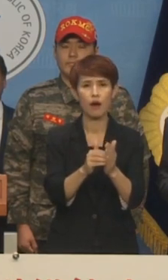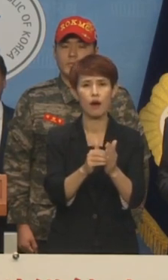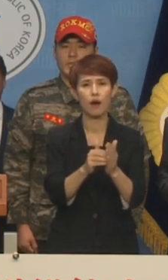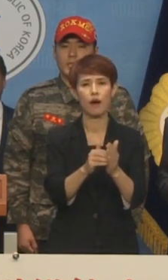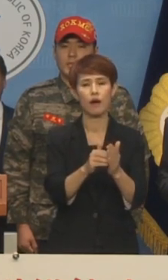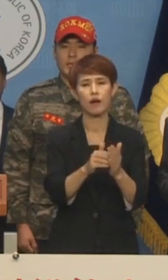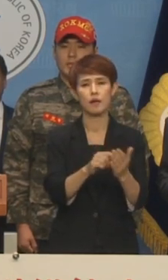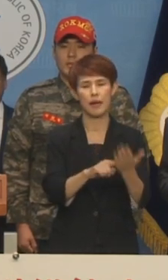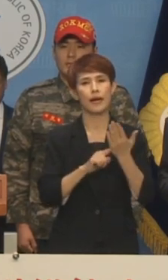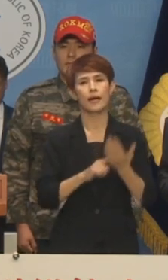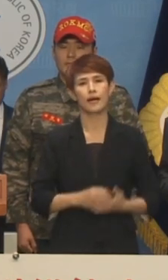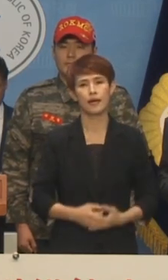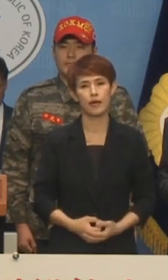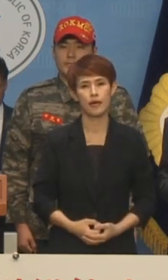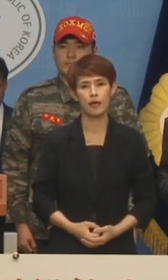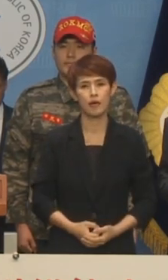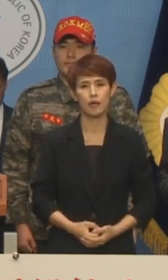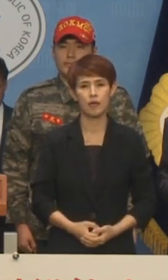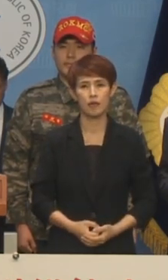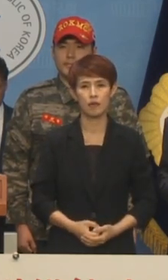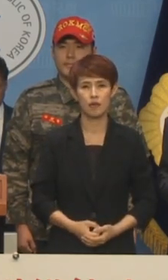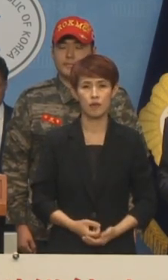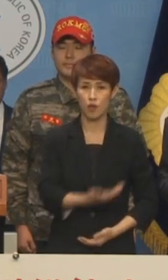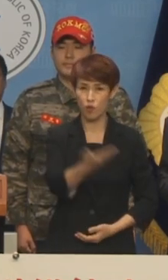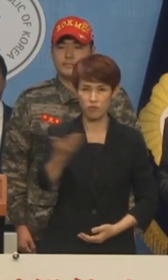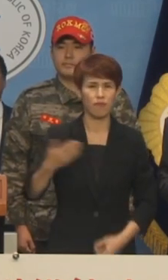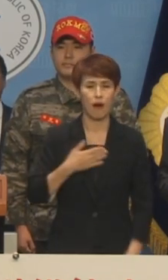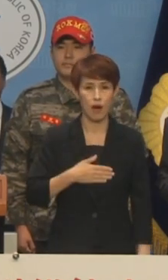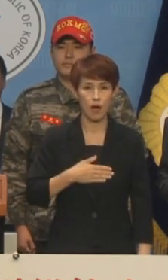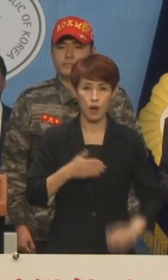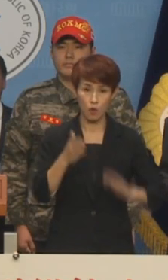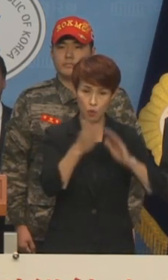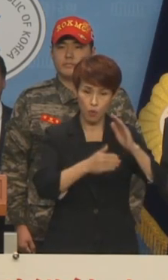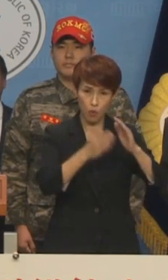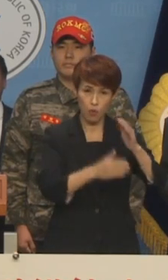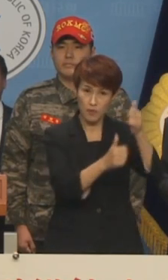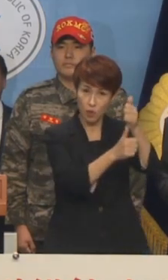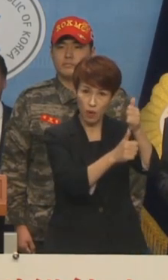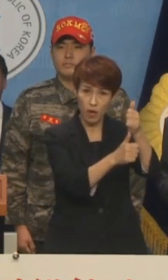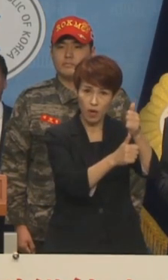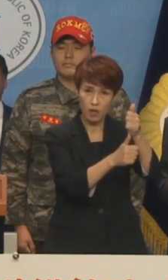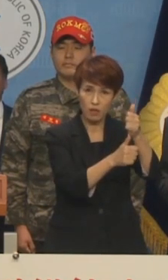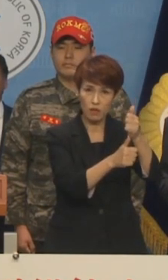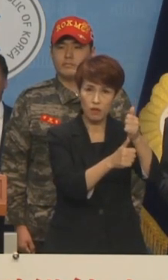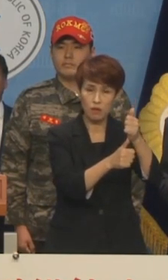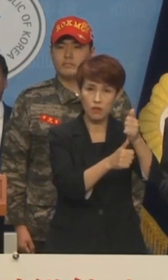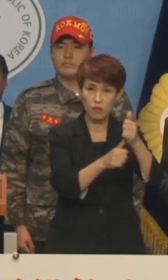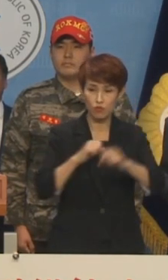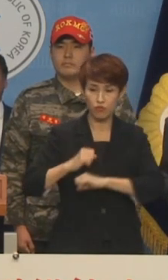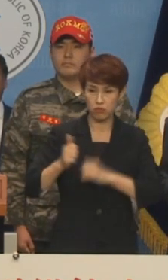정황이 새로 드러난 겁니다. 여기 계신 기자님들 다 아시겠지만 공직기강 비서관은 그런 일을 하는 사람이